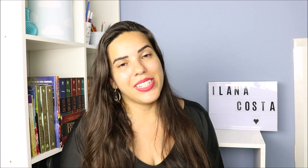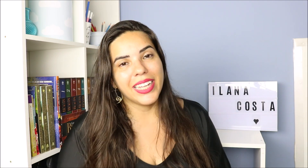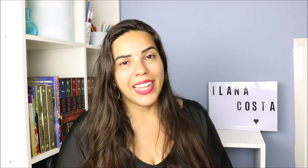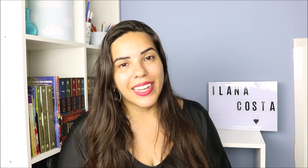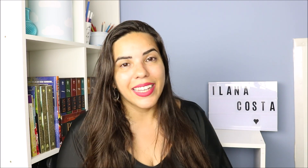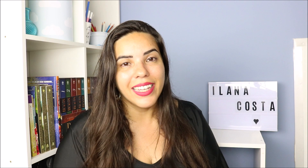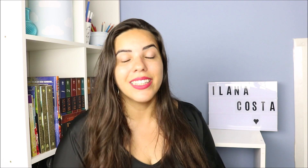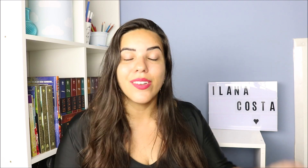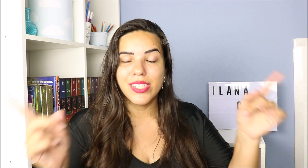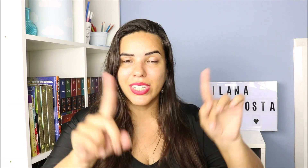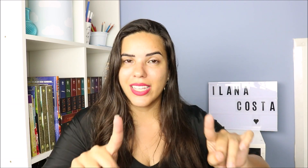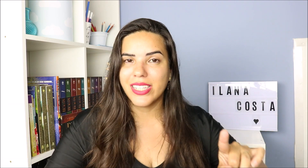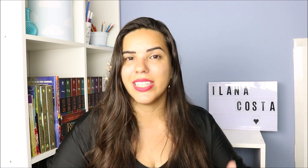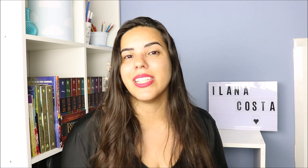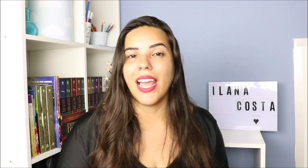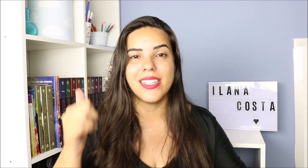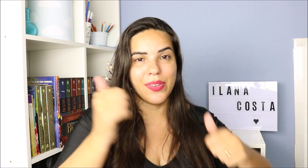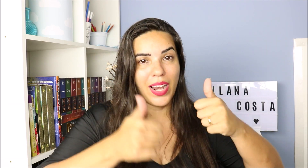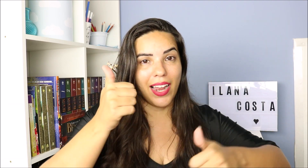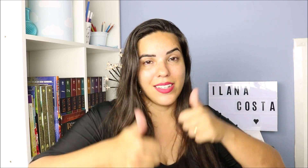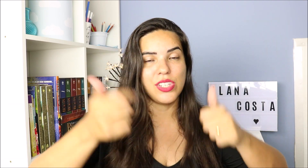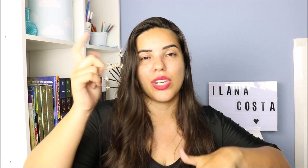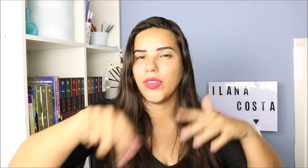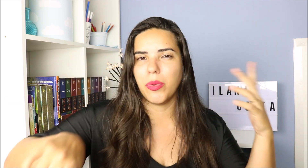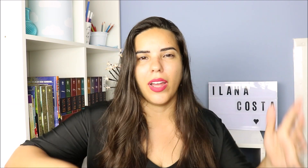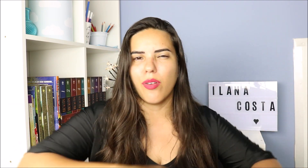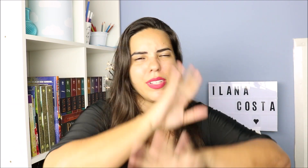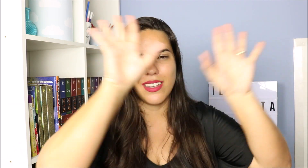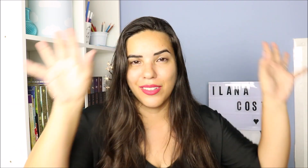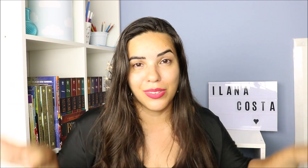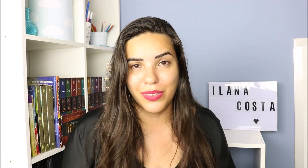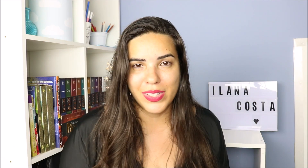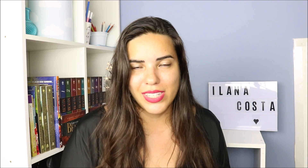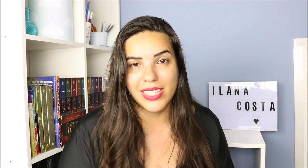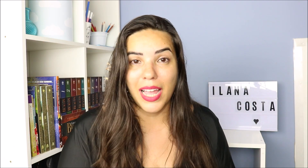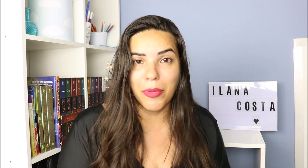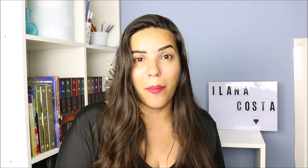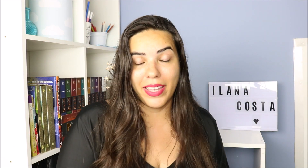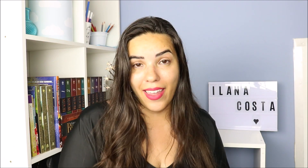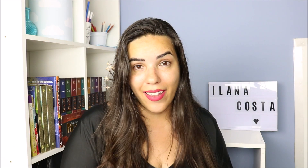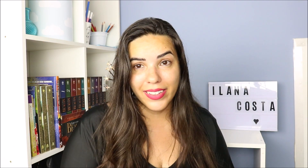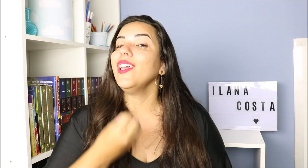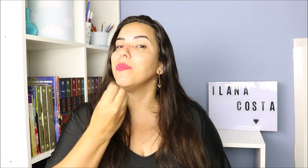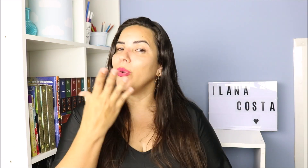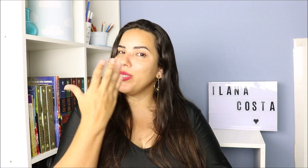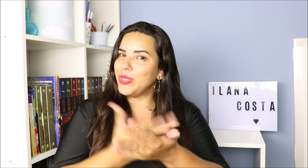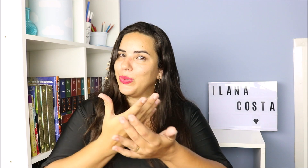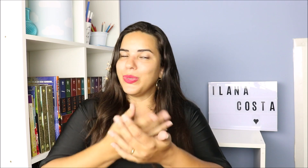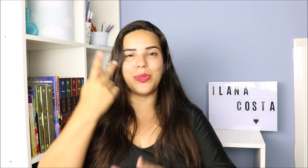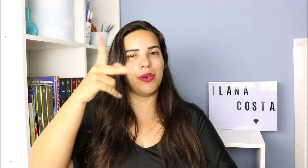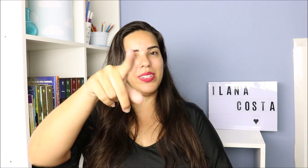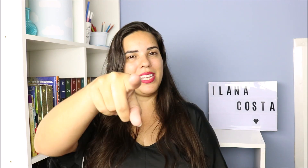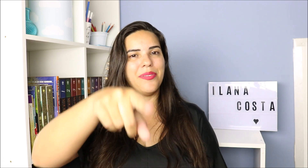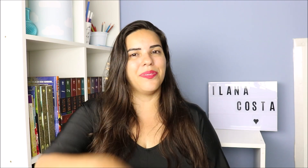até aqui. Não se esqueça de deixar aí seu like, se inscrever no meu canal, fazer aquilo tudo que você já sabe como é que é. E bons estudos pra você!